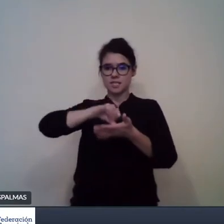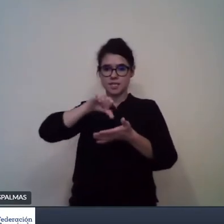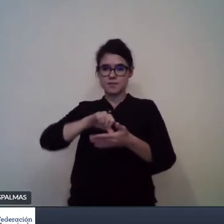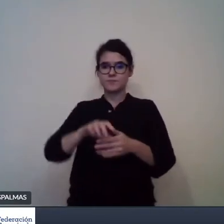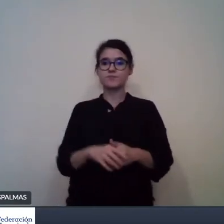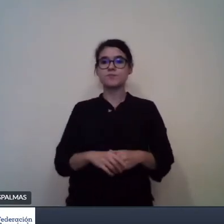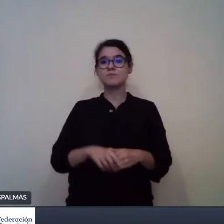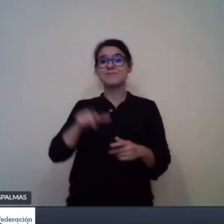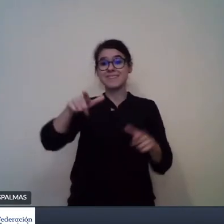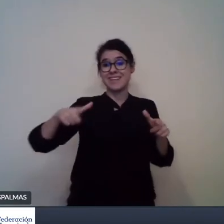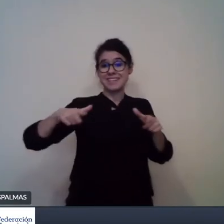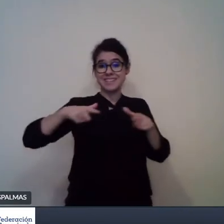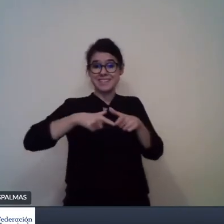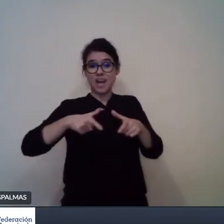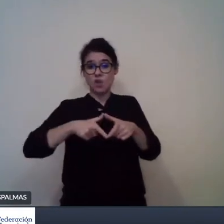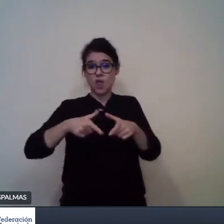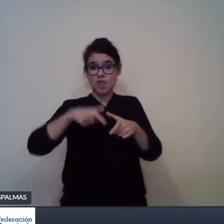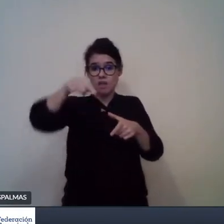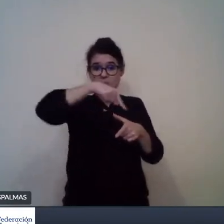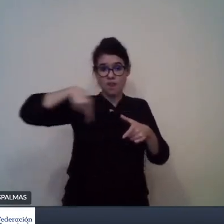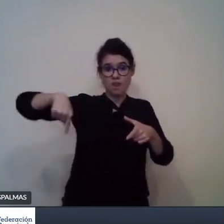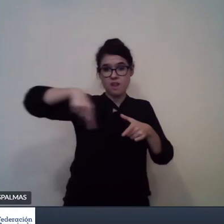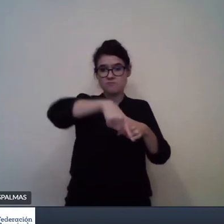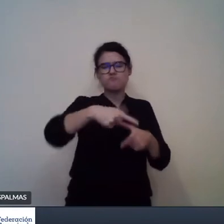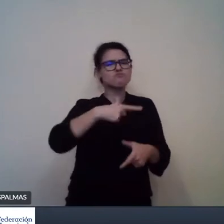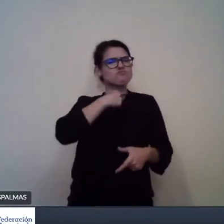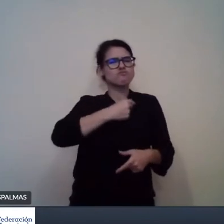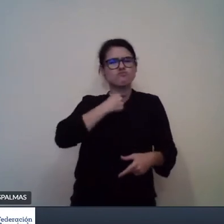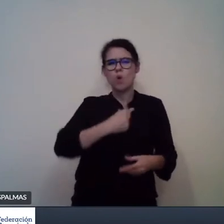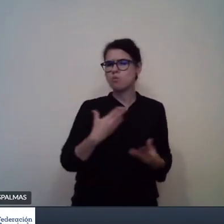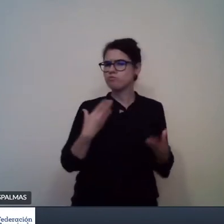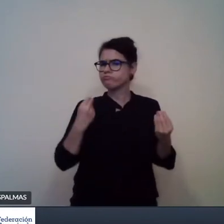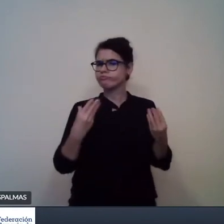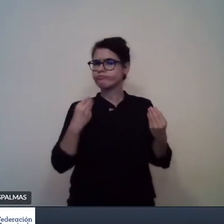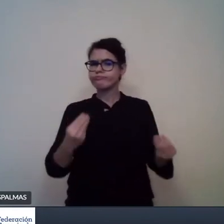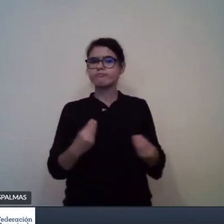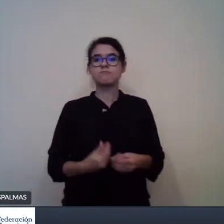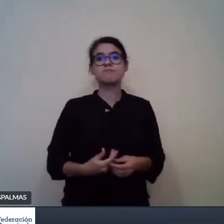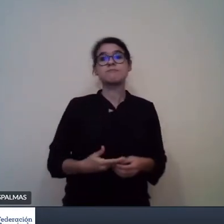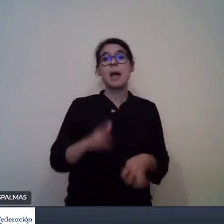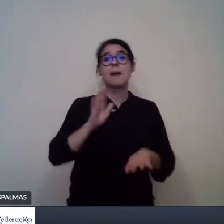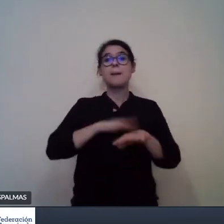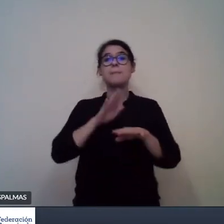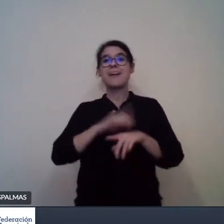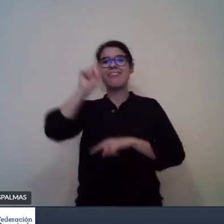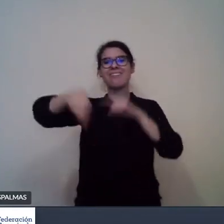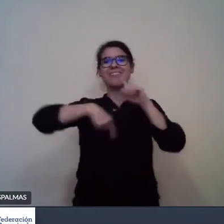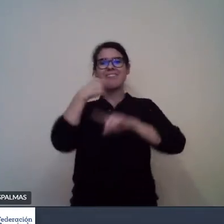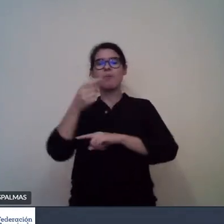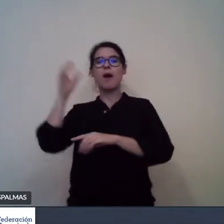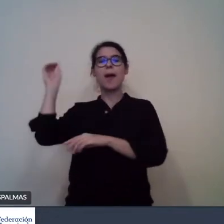Esta triangulación me gusta mucho para buscar luego el pase interior.